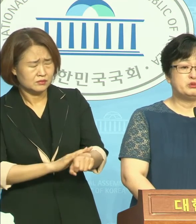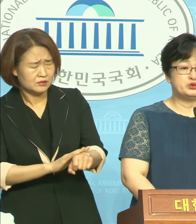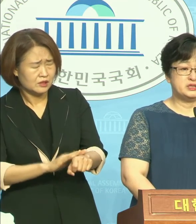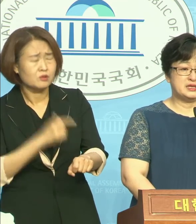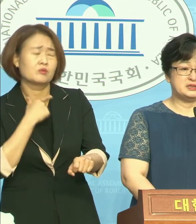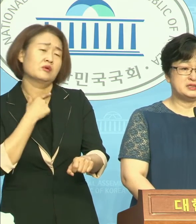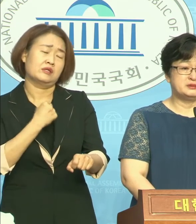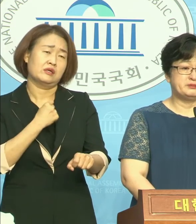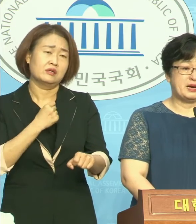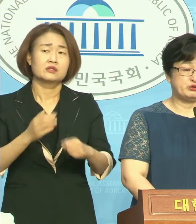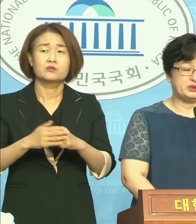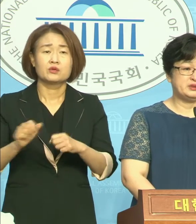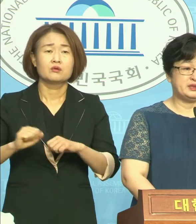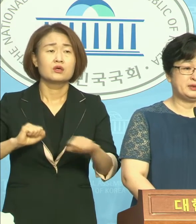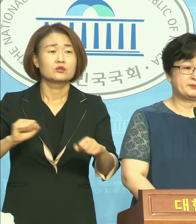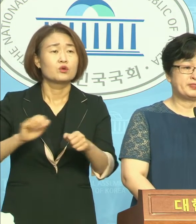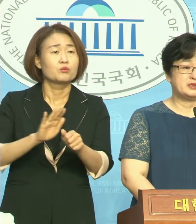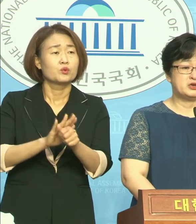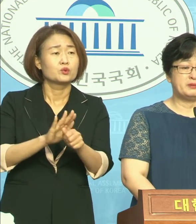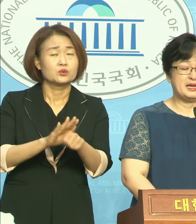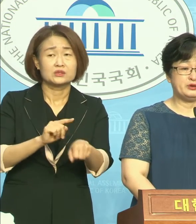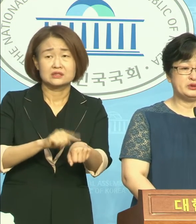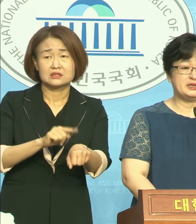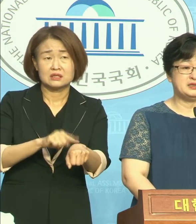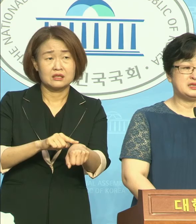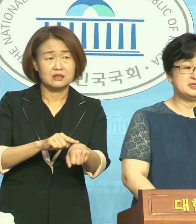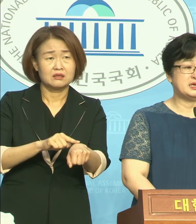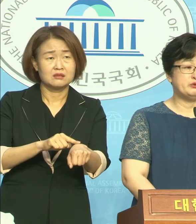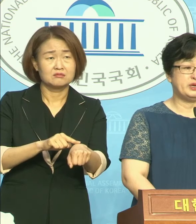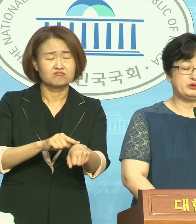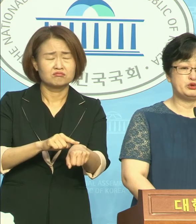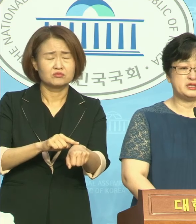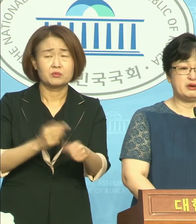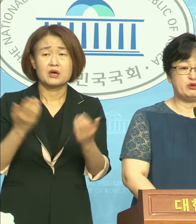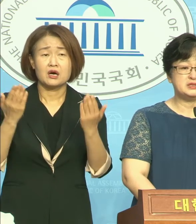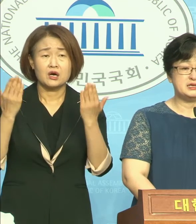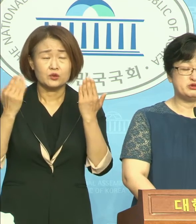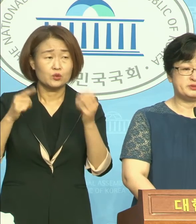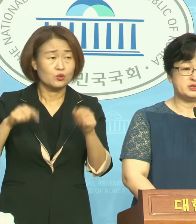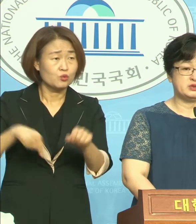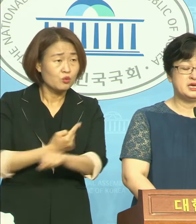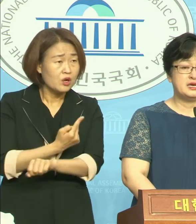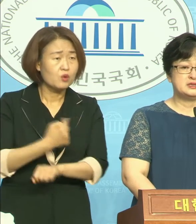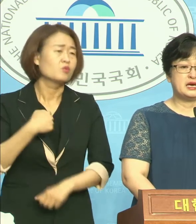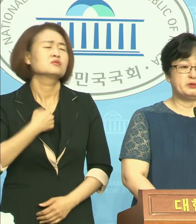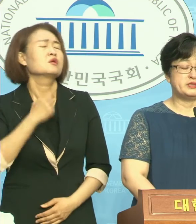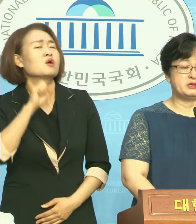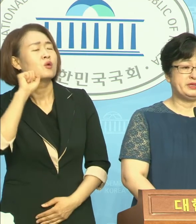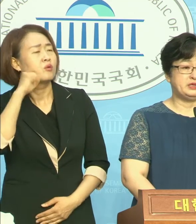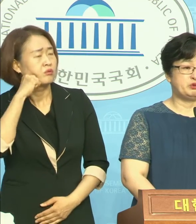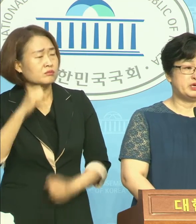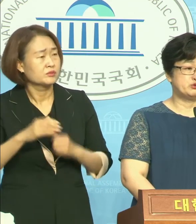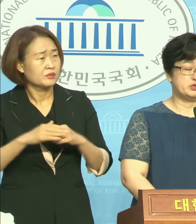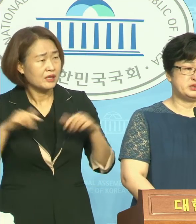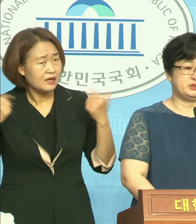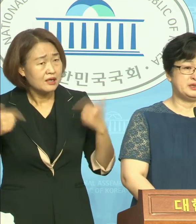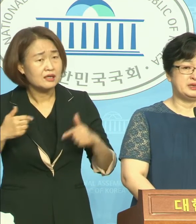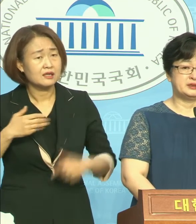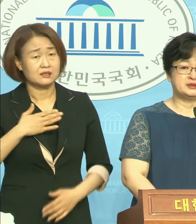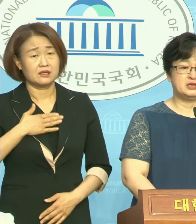활동보조 시간 지금 받고 있는데 정말 학교 다닐 때 시간 외에도 책 혼자 할 수 없어서 제가 옆에서 많이 도와주고